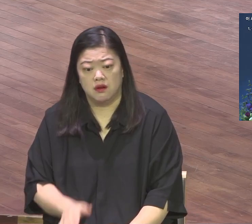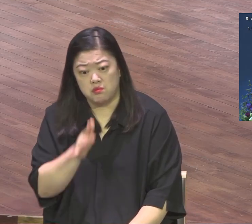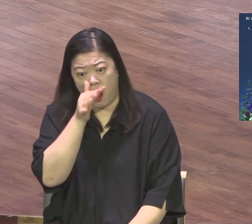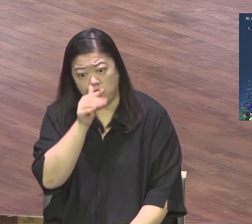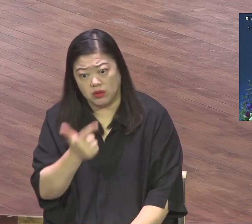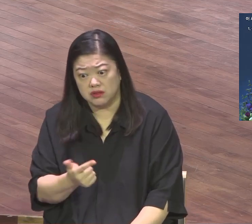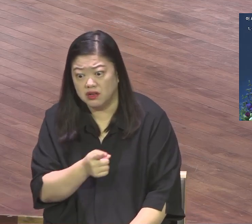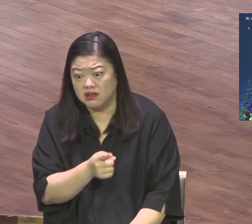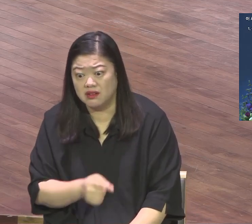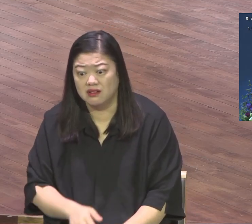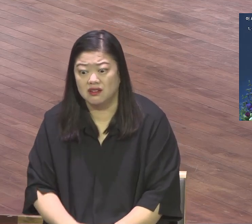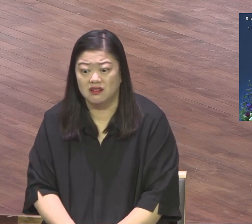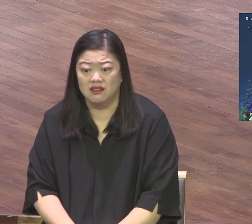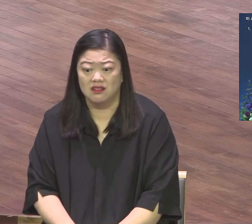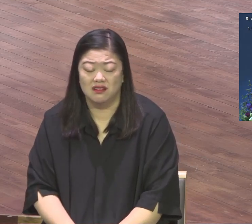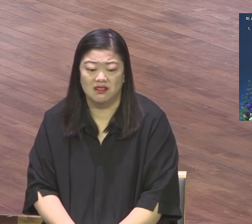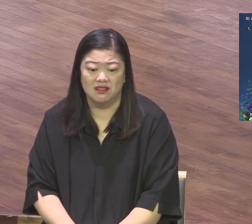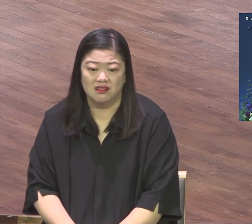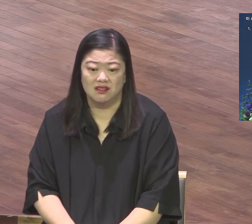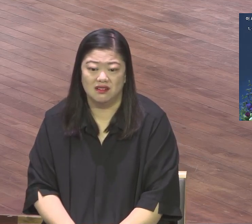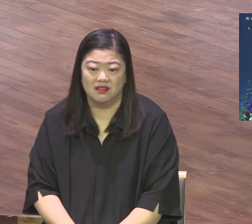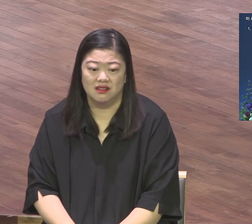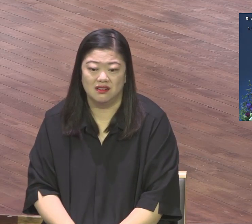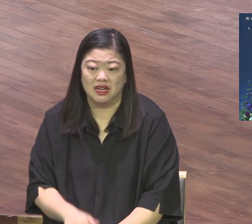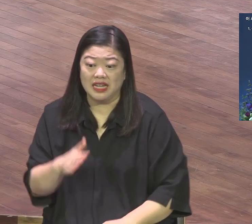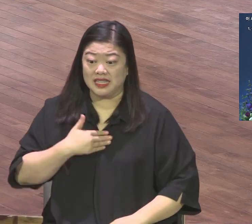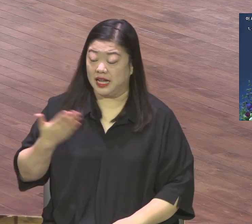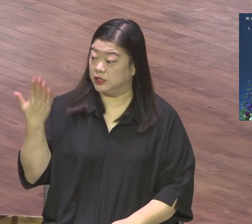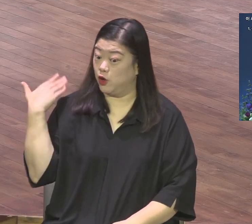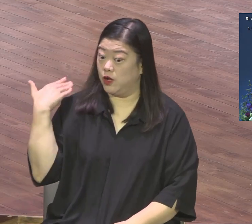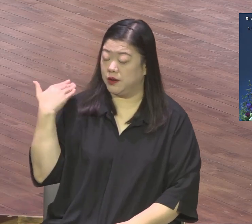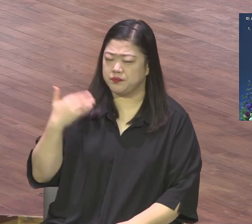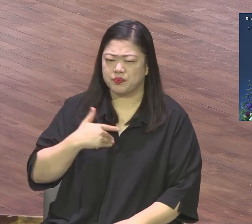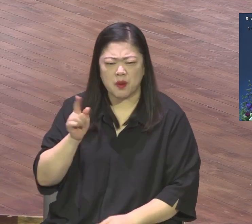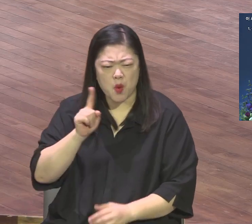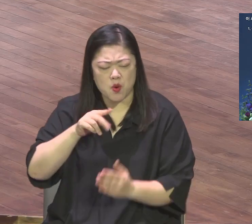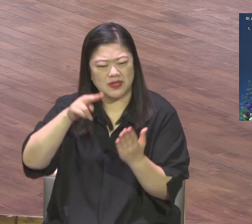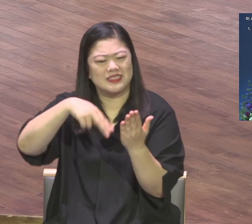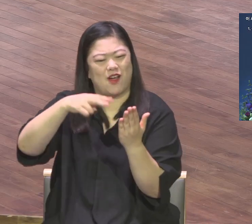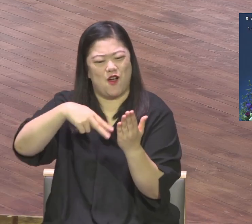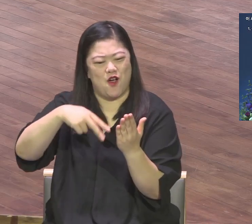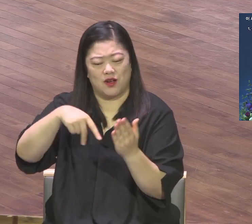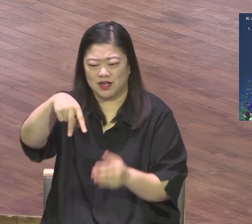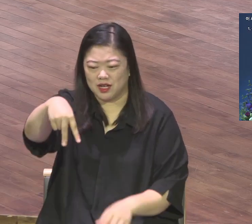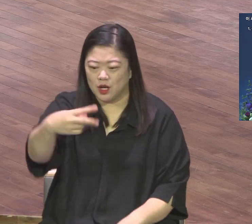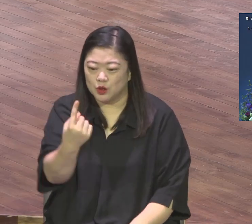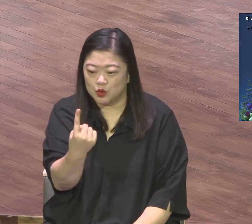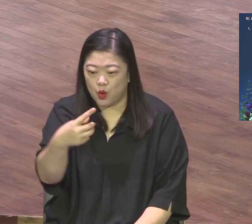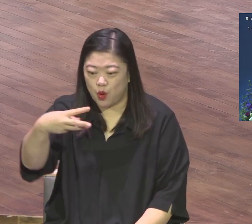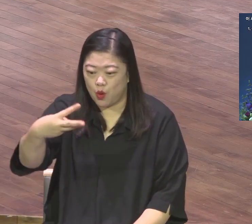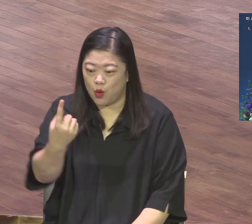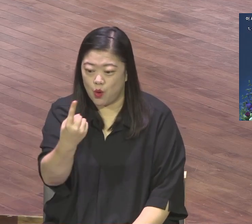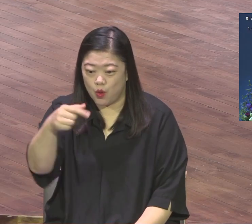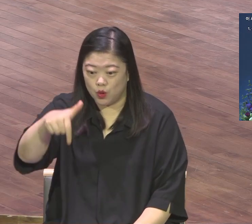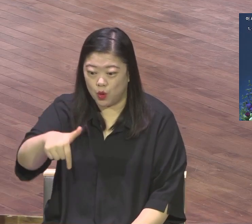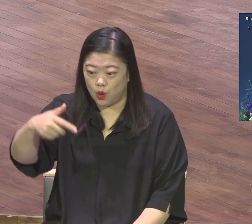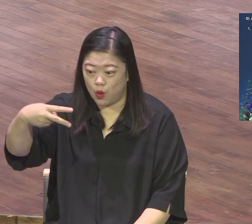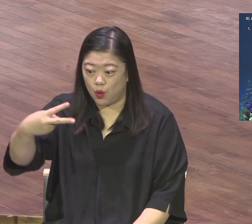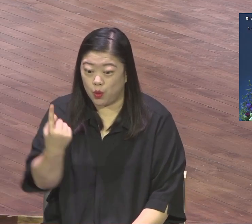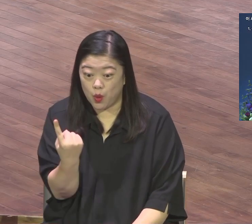제가 지난주에 뭐 한 읽은 것이 안에 있는데 소록도에 나온 자가